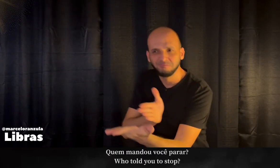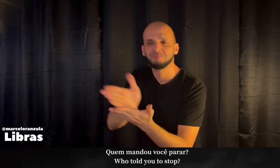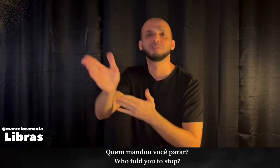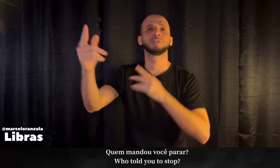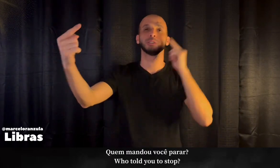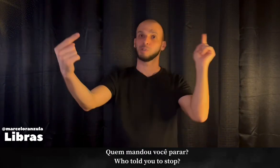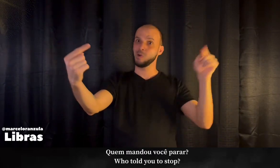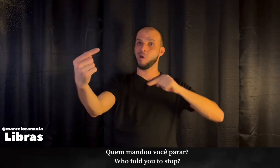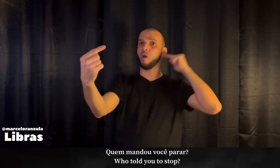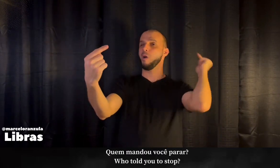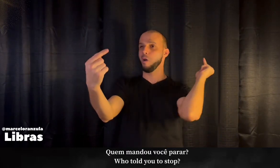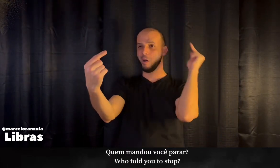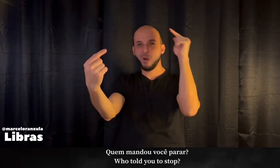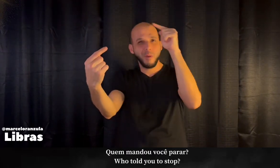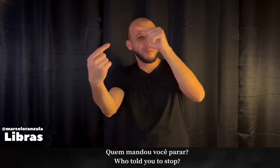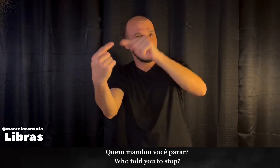Quem mandou você parar?